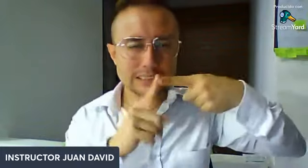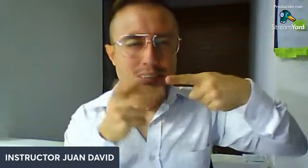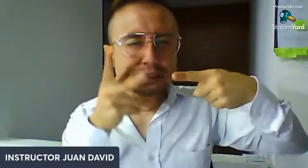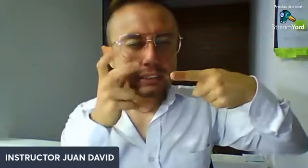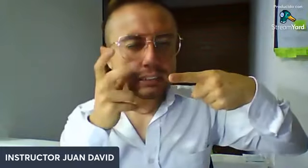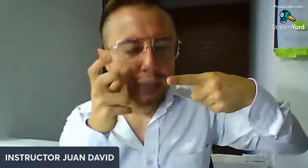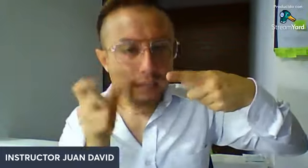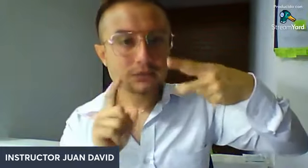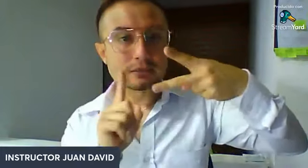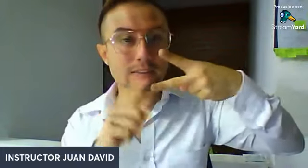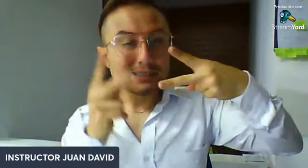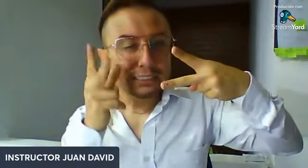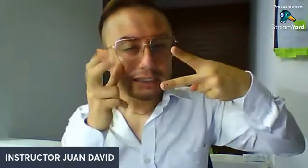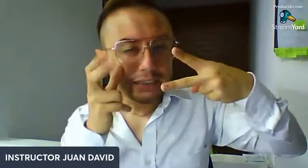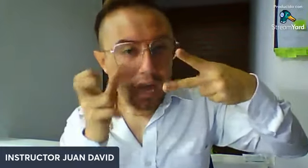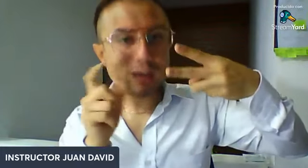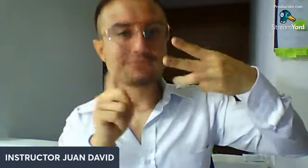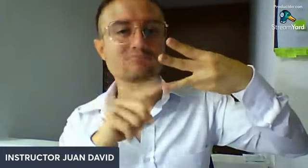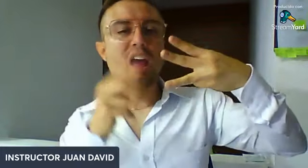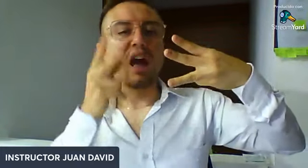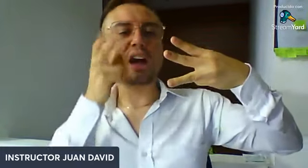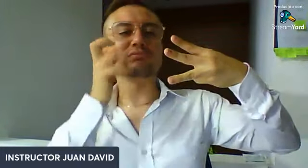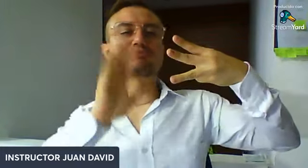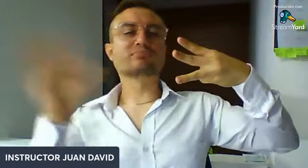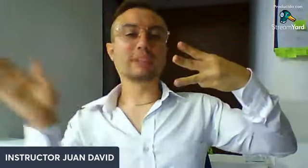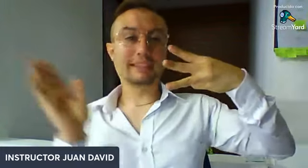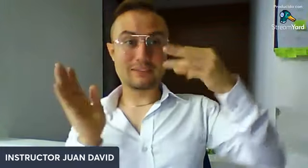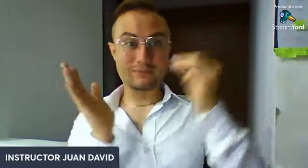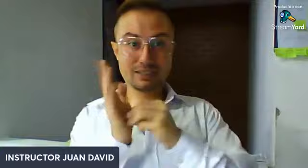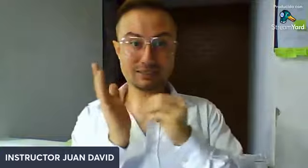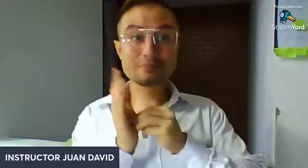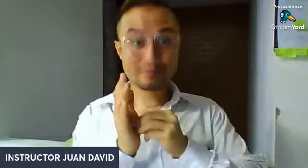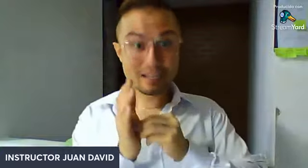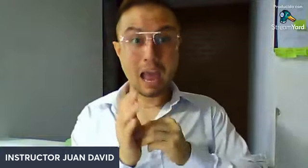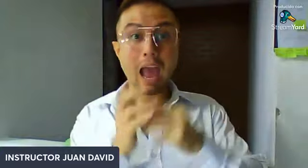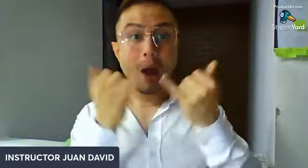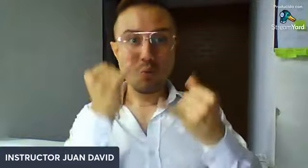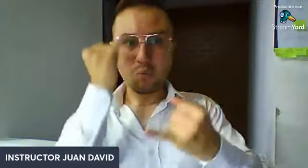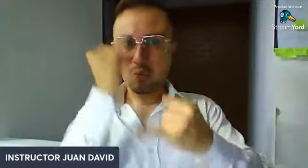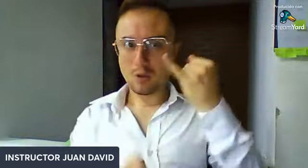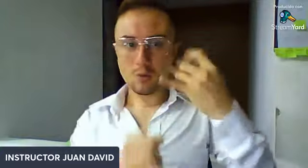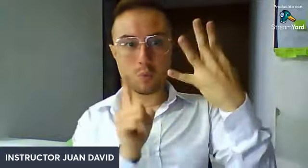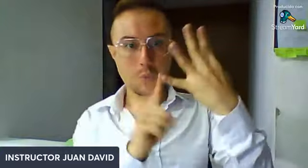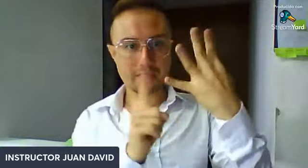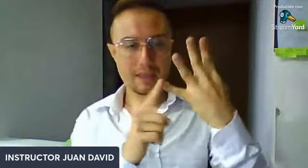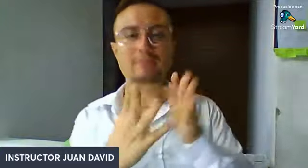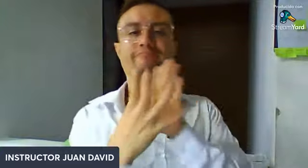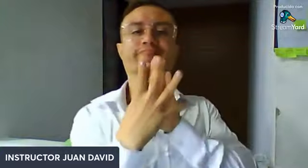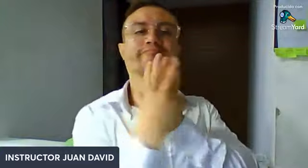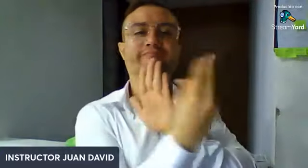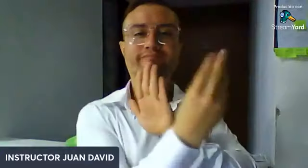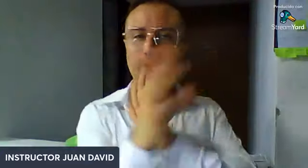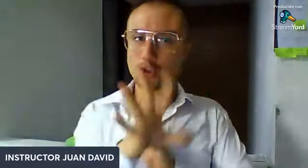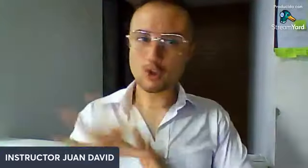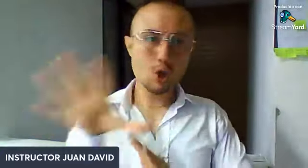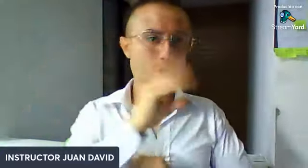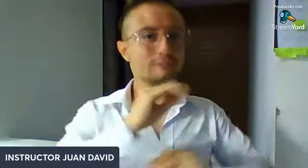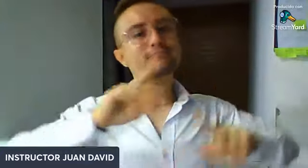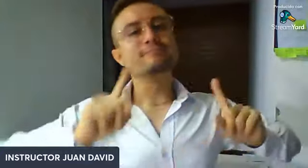a tratar de capturarlas, de entenderlas, de identificarlas unas tres veces. Y a la